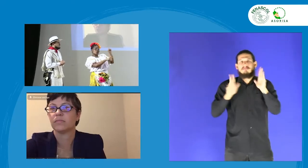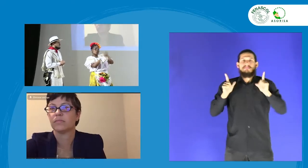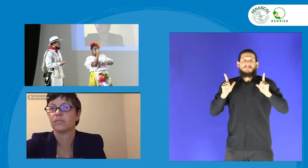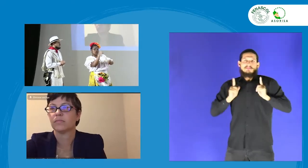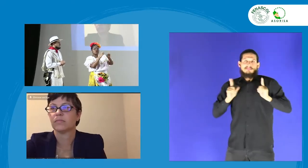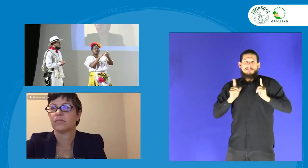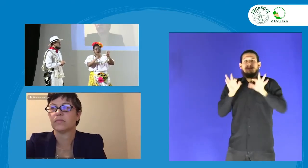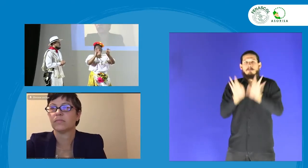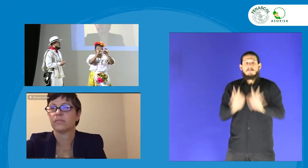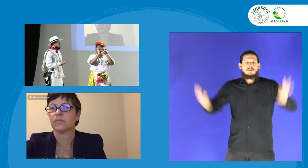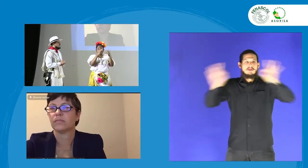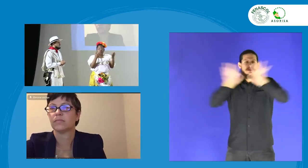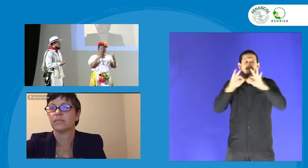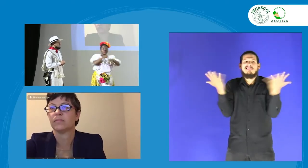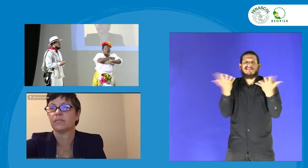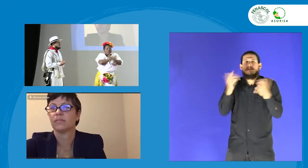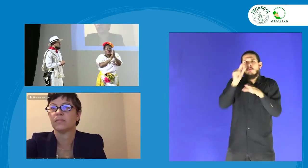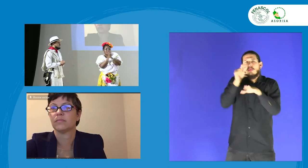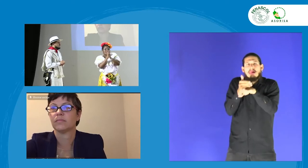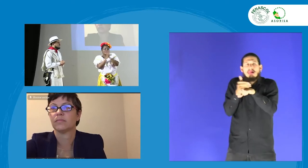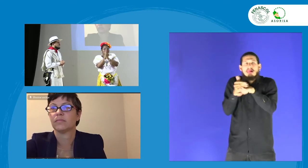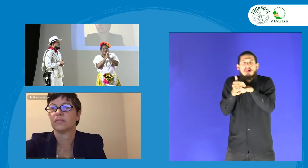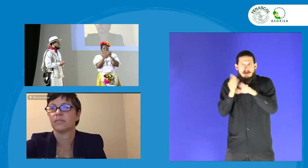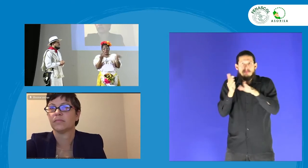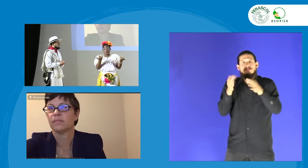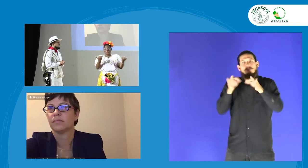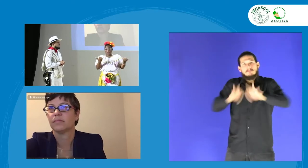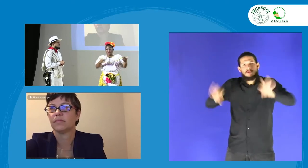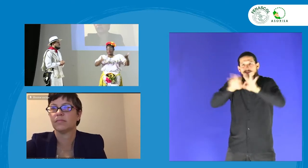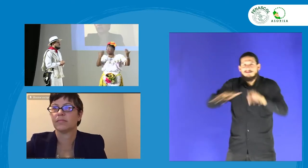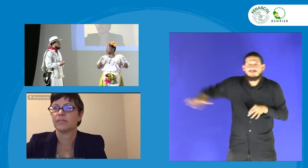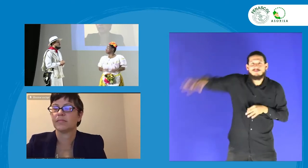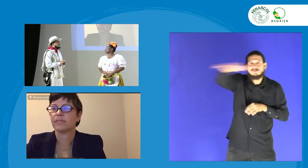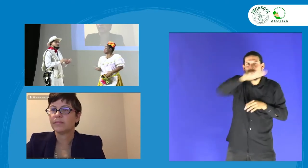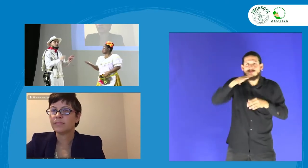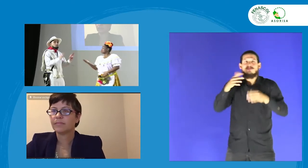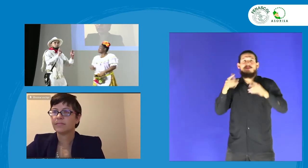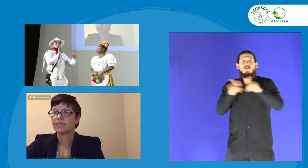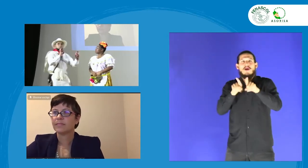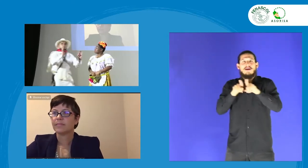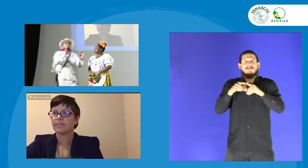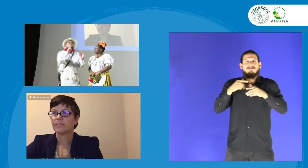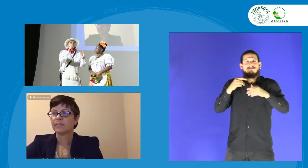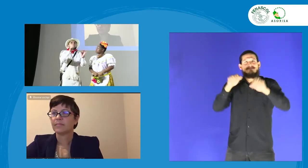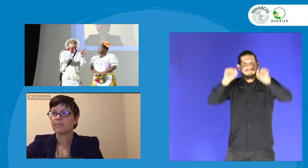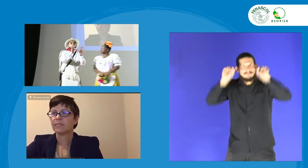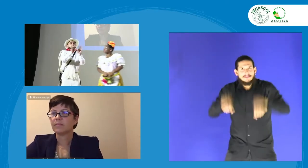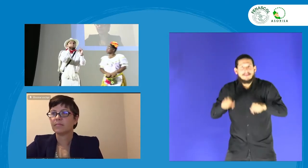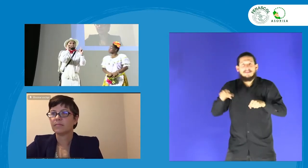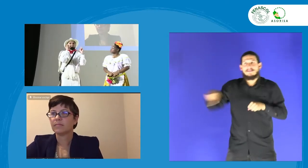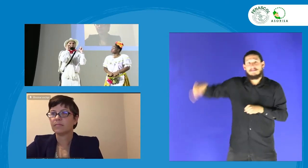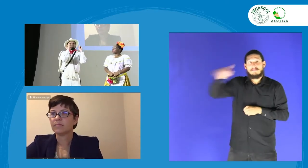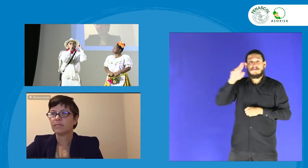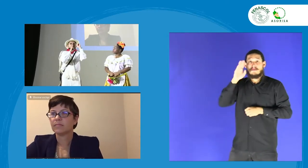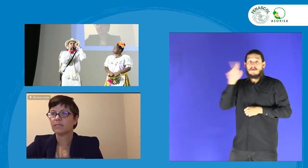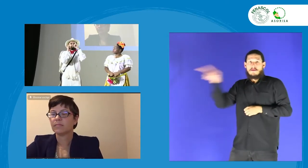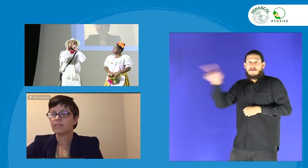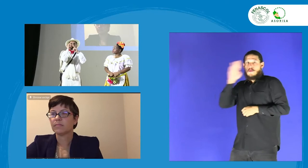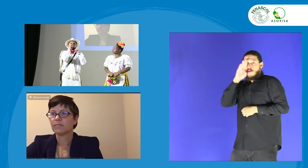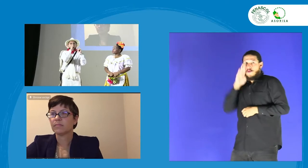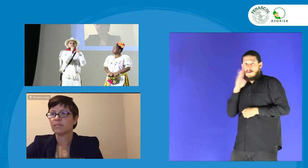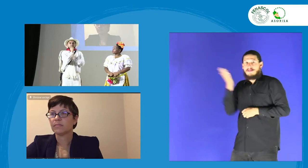estas preguntas relacionadas al tema que vimos. Entonces, vamos a hacer este espacio de